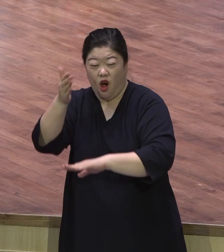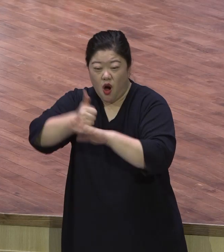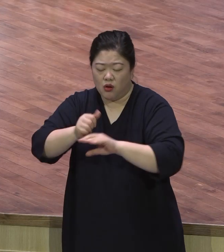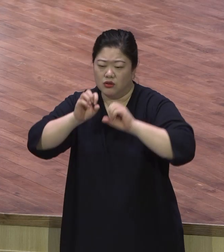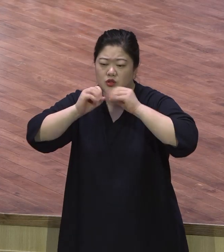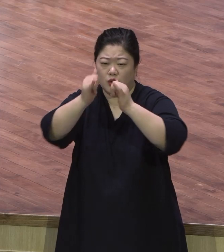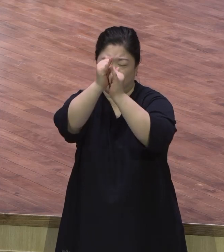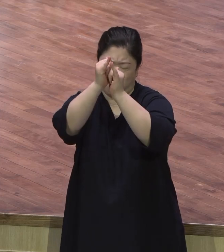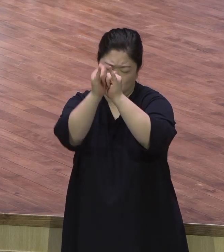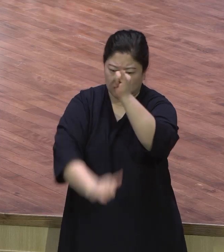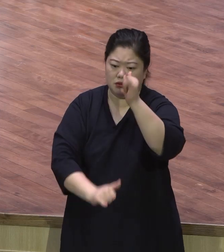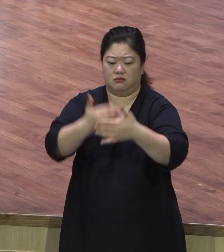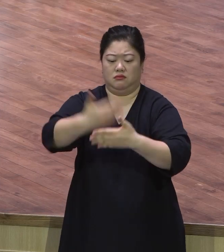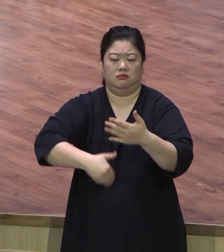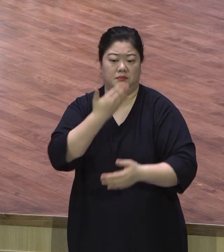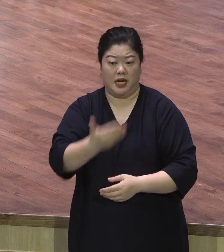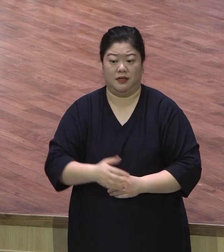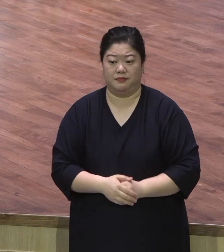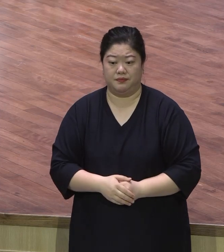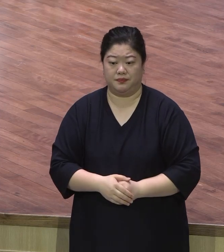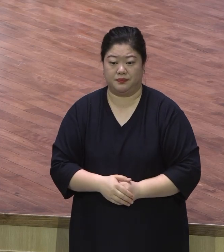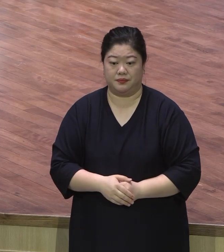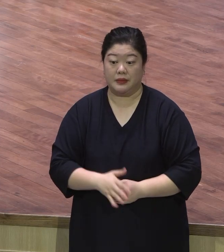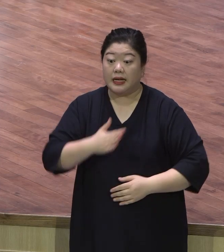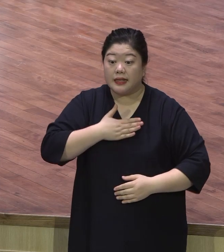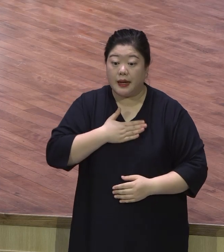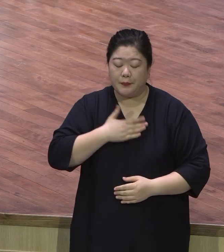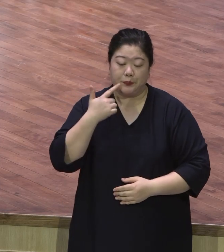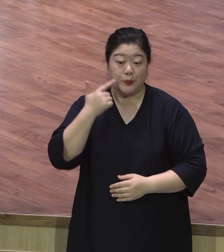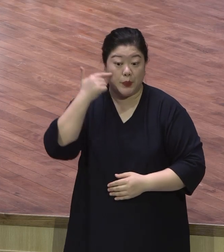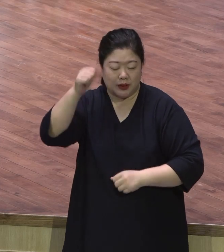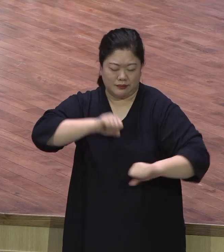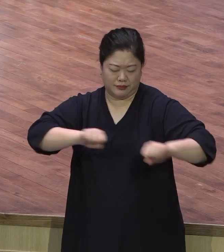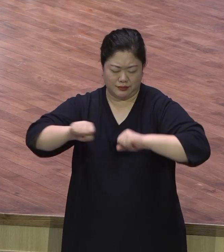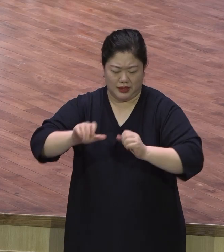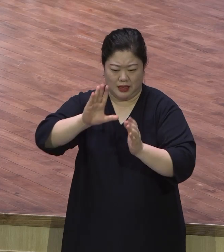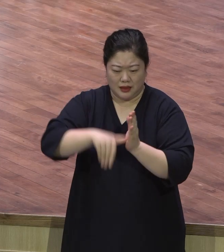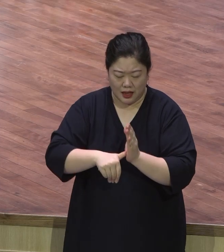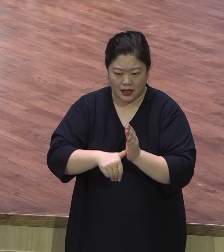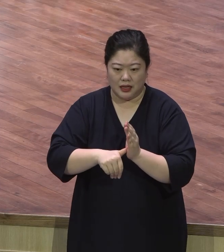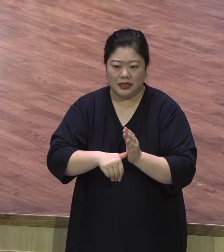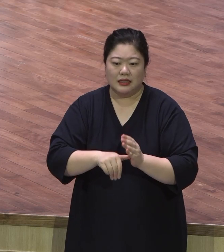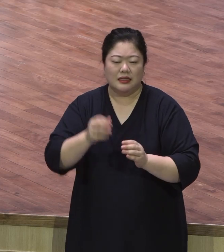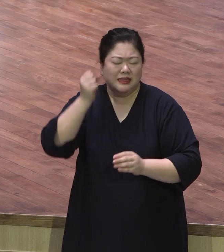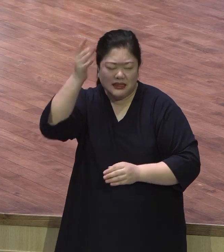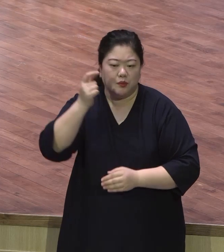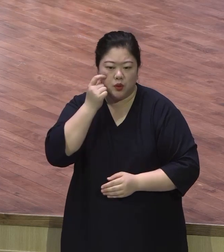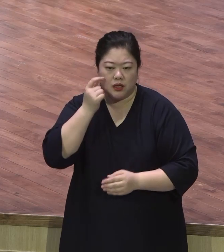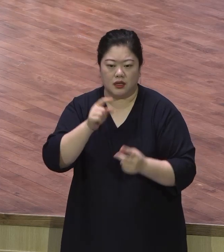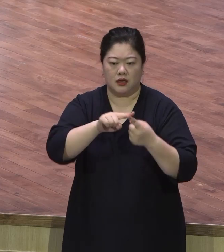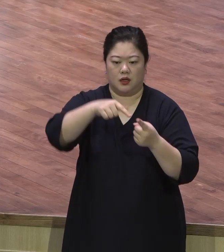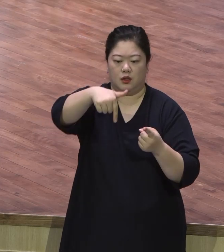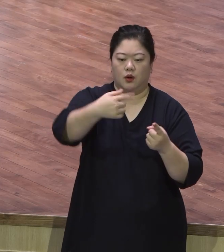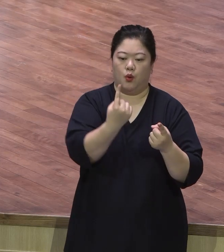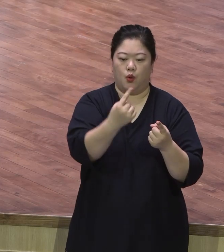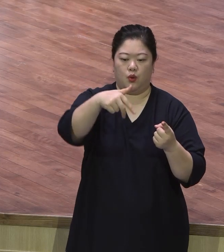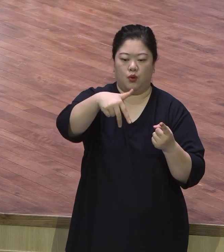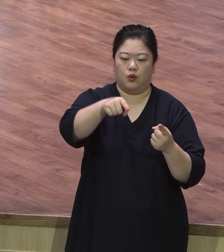그런 인물 제가 목회하면서 평생 잊을 수 없는 고정찬 장로 정명주 장로 순서입니다